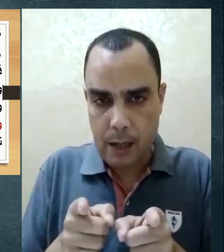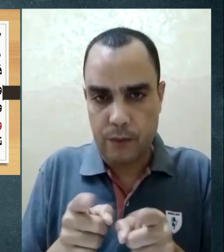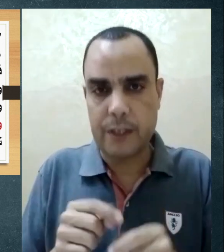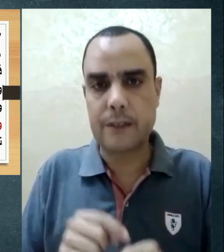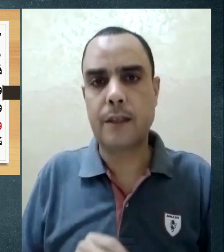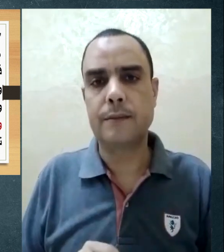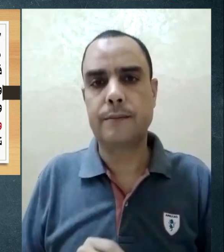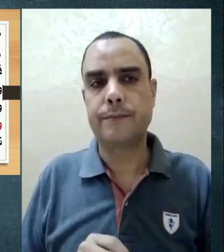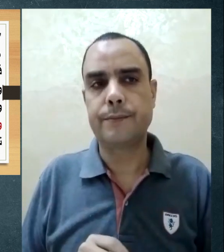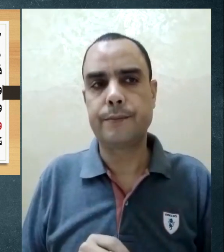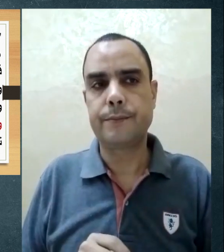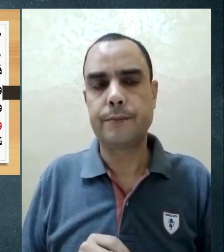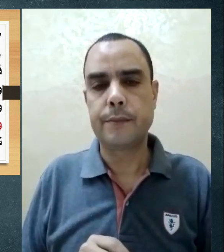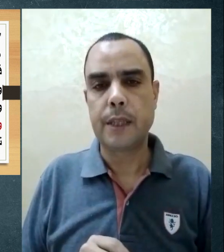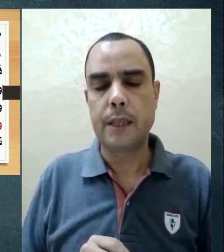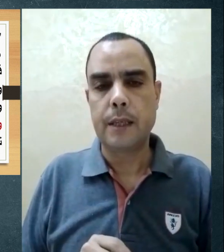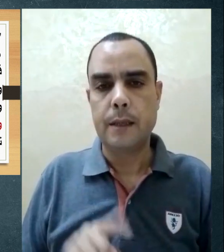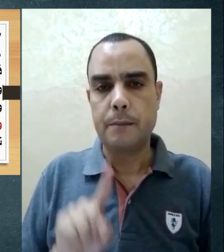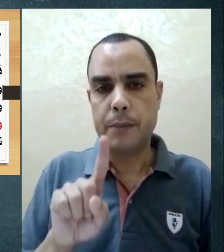المرحلة أو الفترة